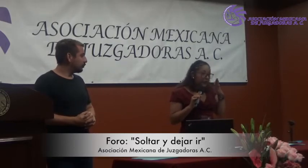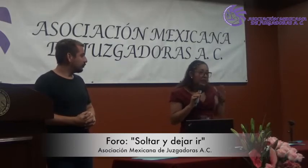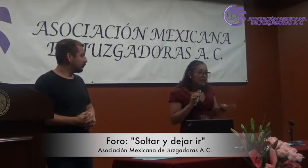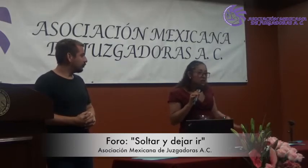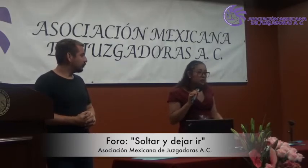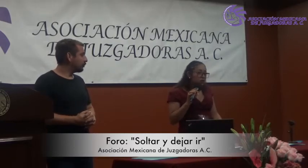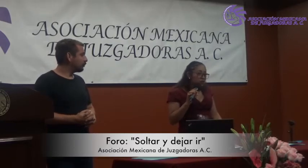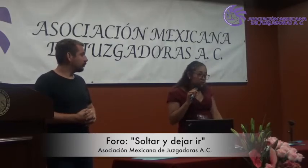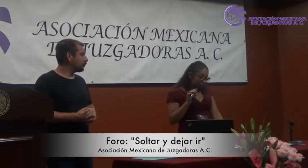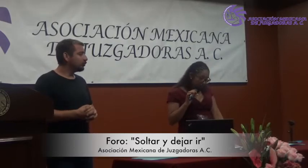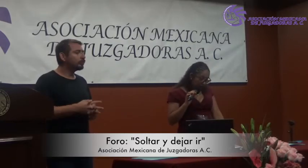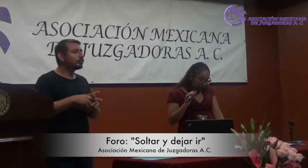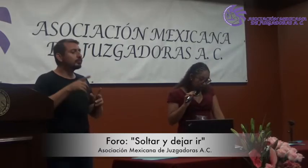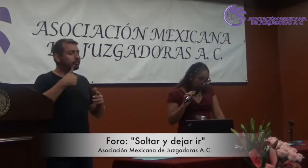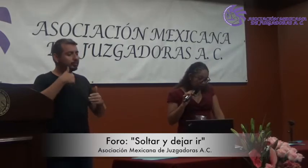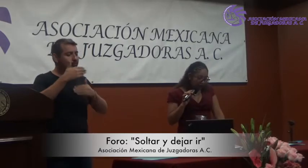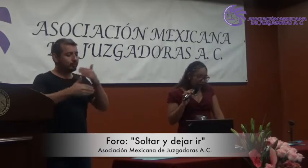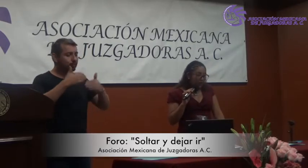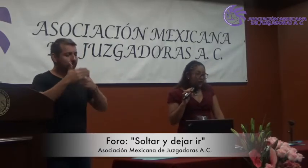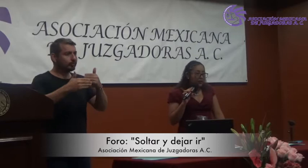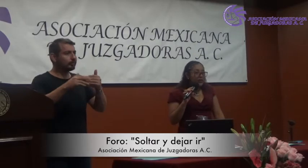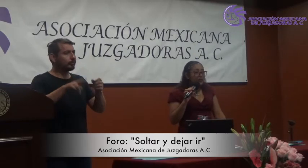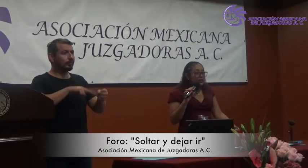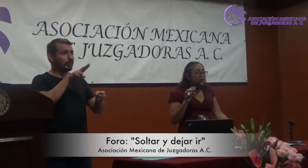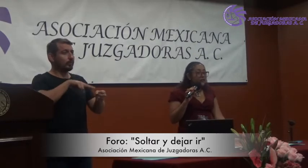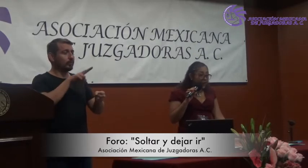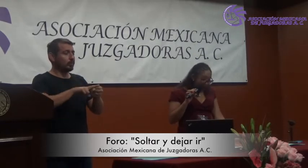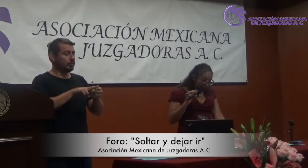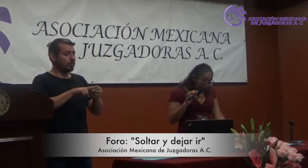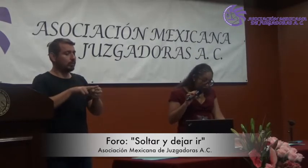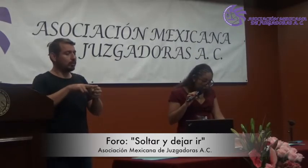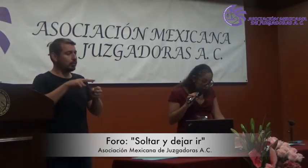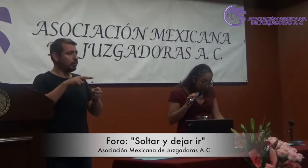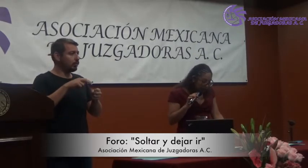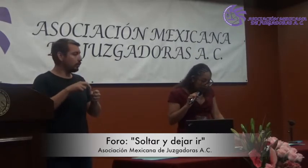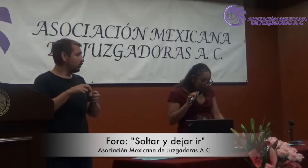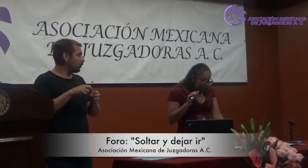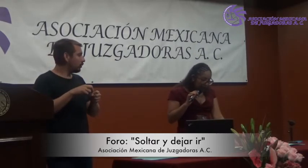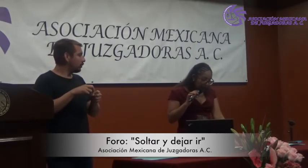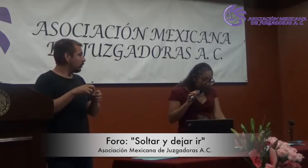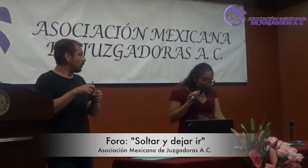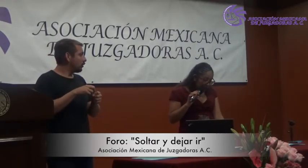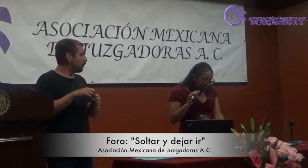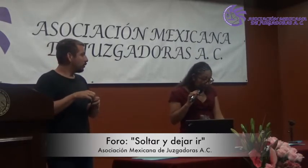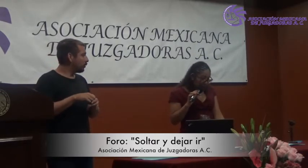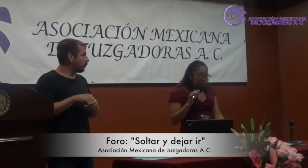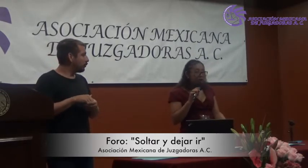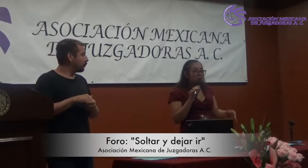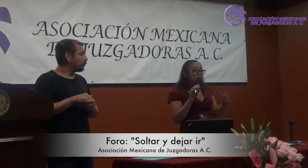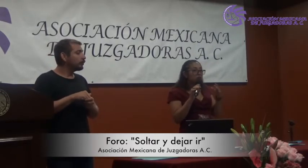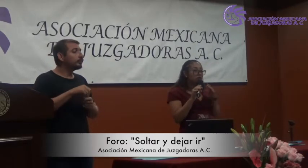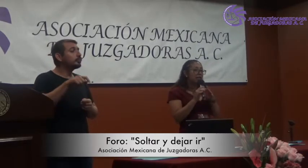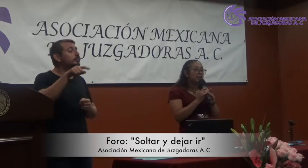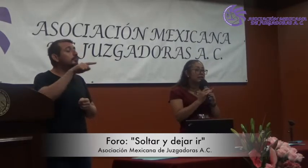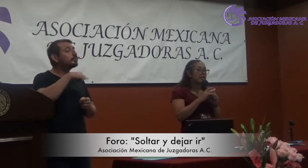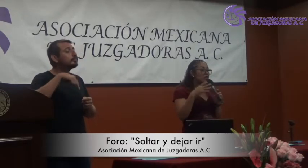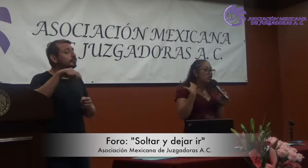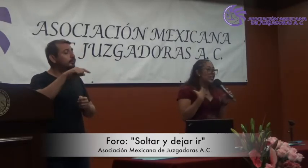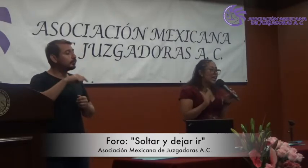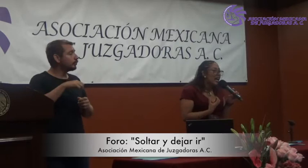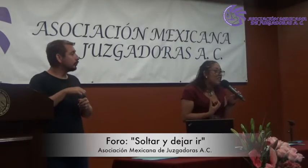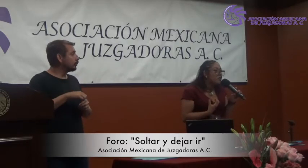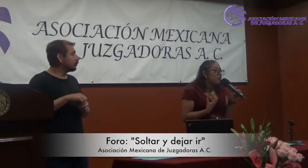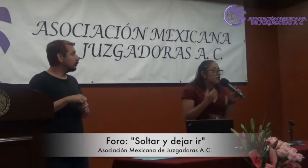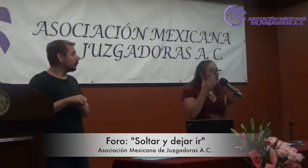se refiere a ese proceso natural y se refiere al consuelo. La intención es que pasemos de